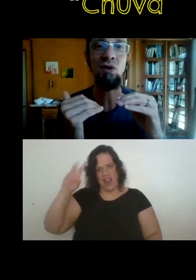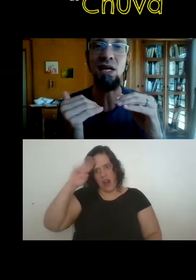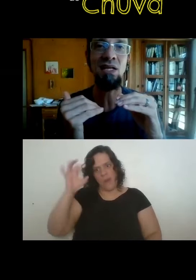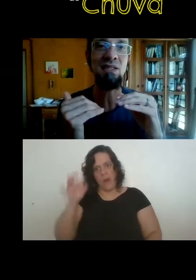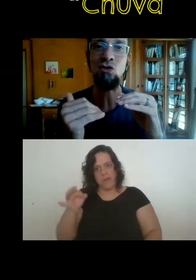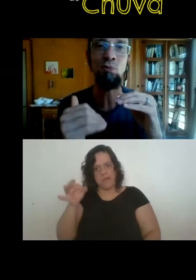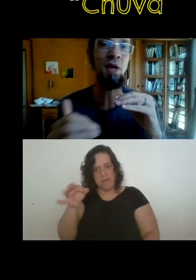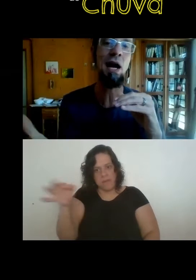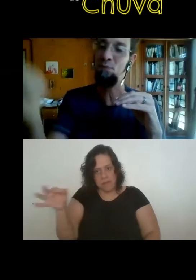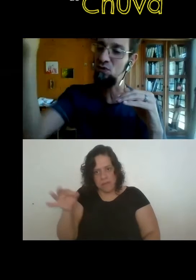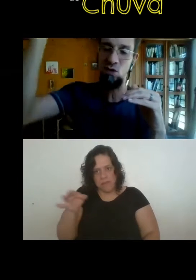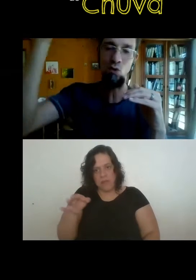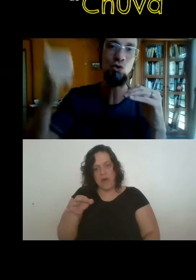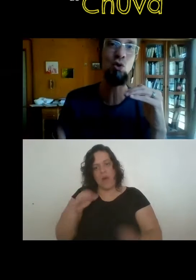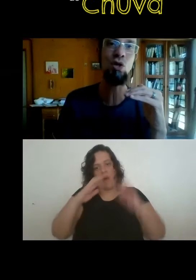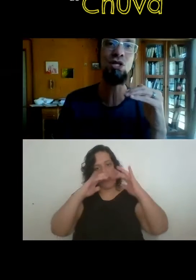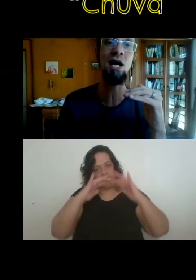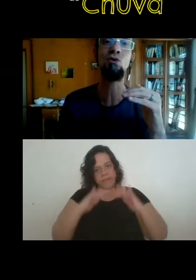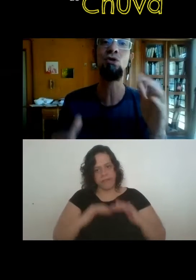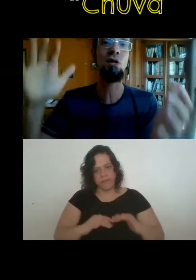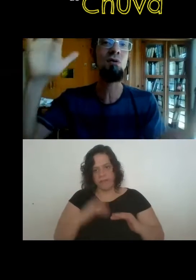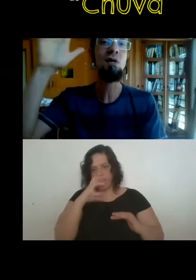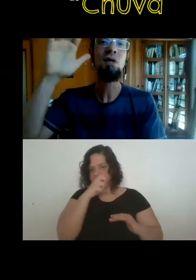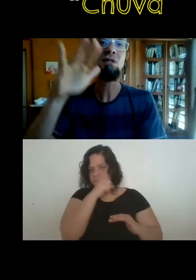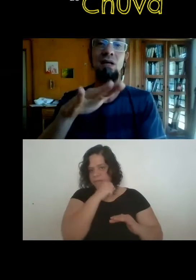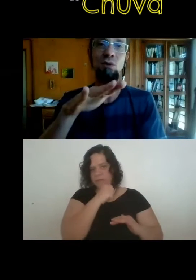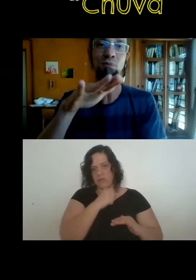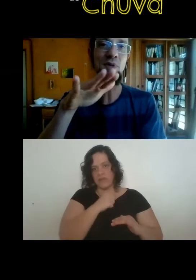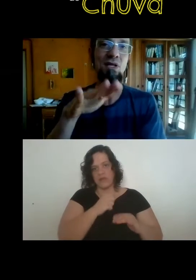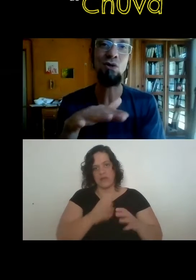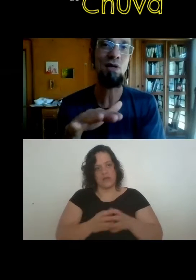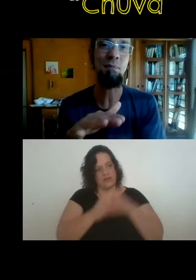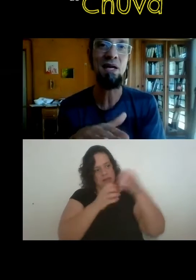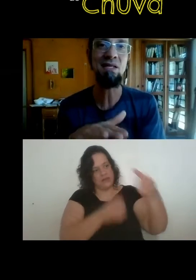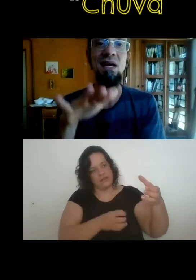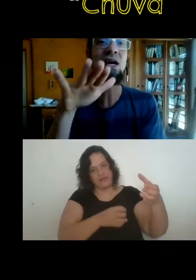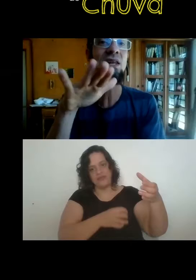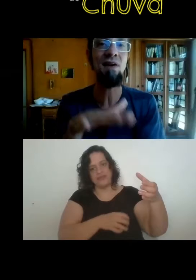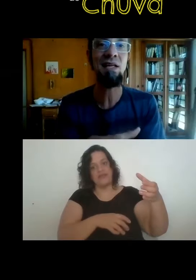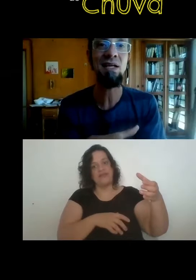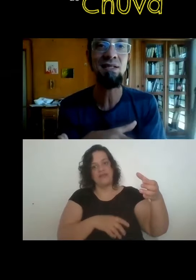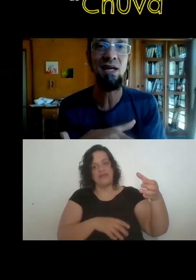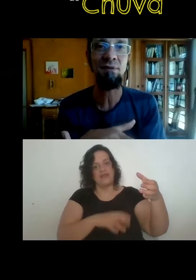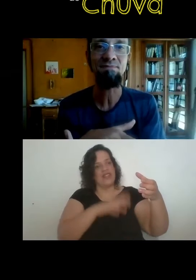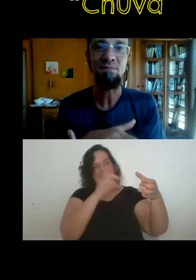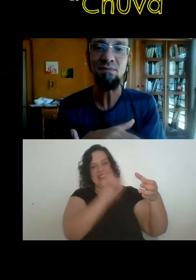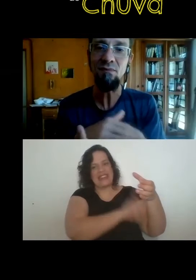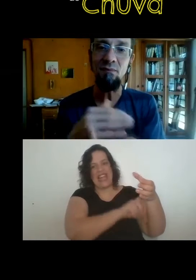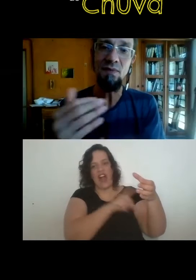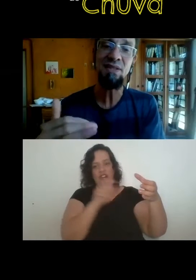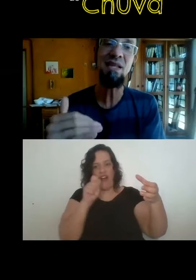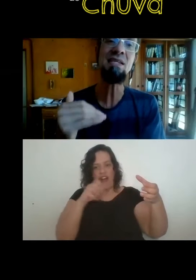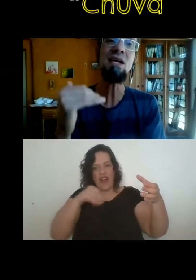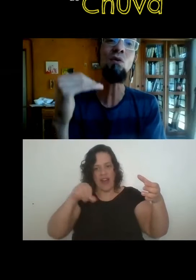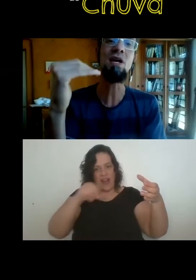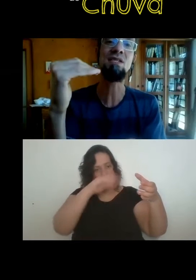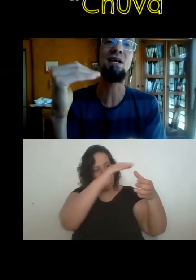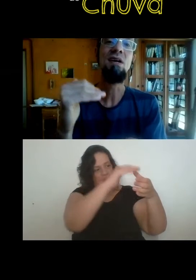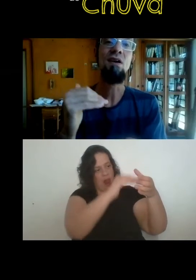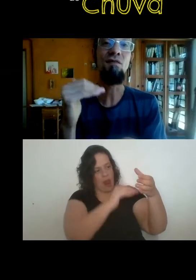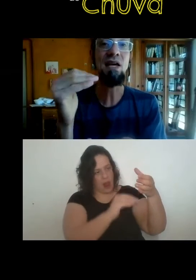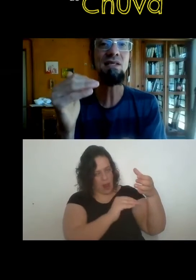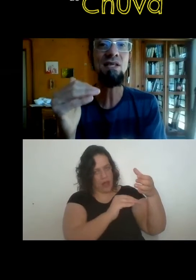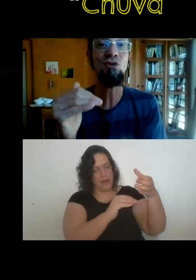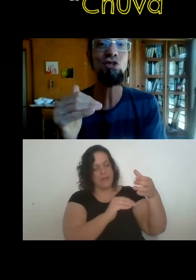pesados, eles vão decantar super rápido. Você encostou a jarra no chão, no piso ou na mesa, ele vai decantar. Na